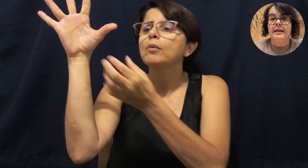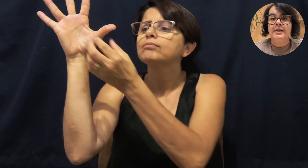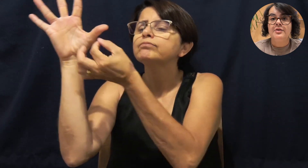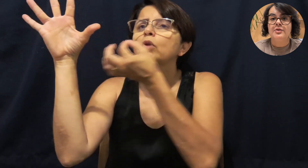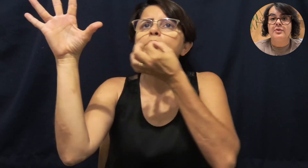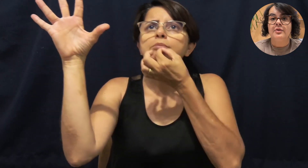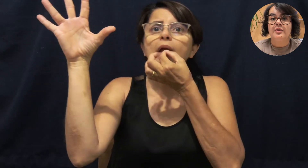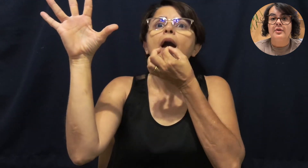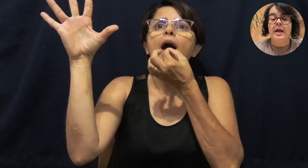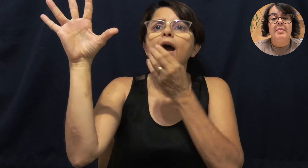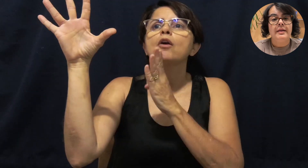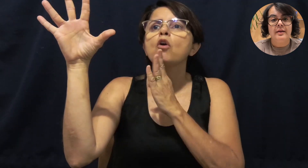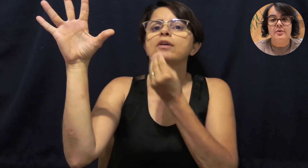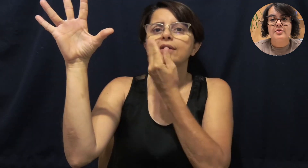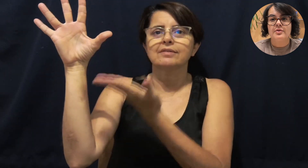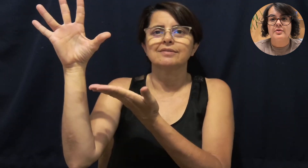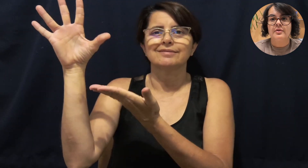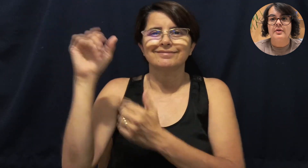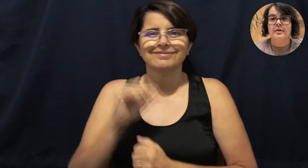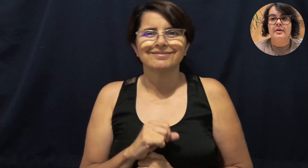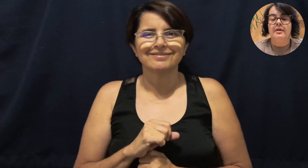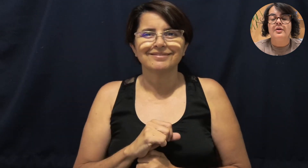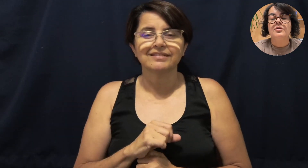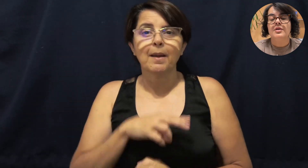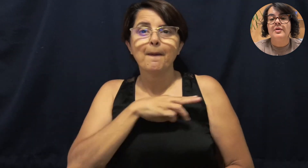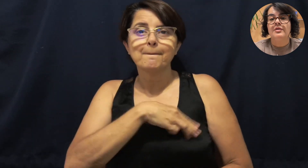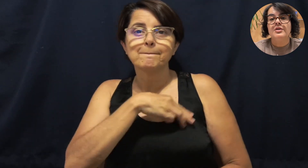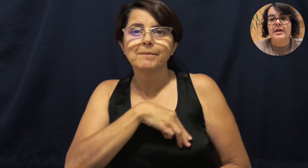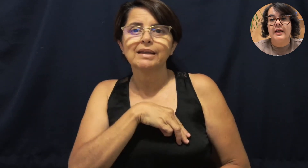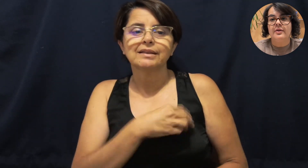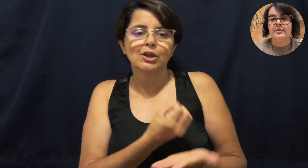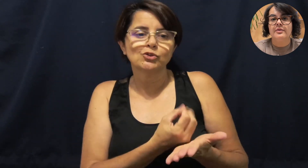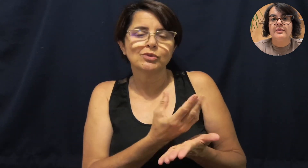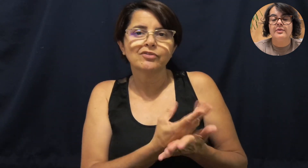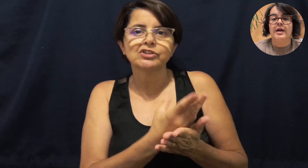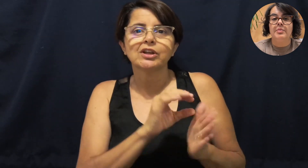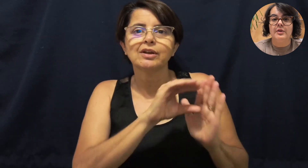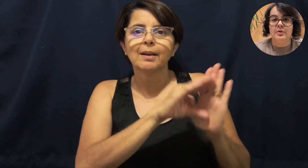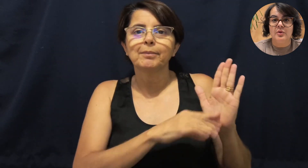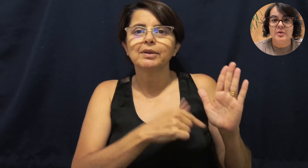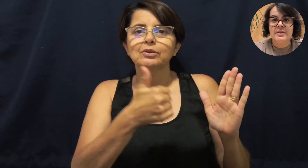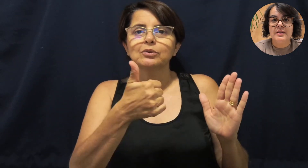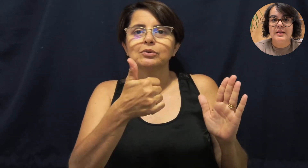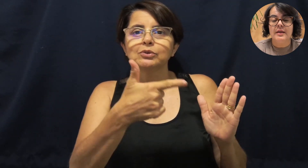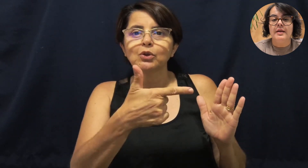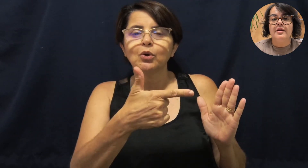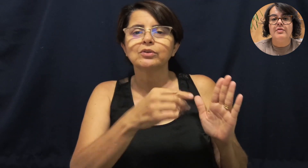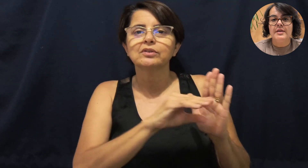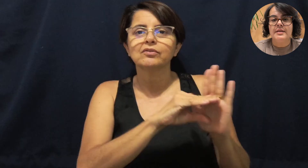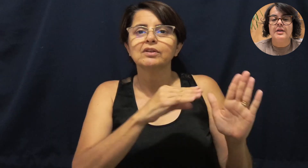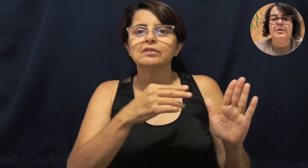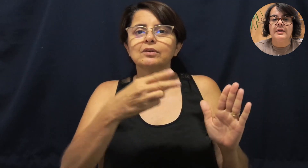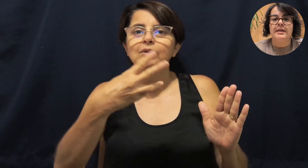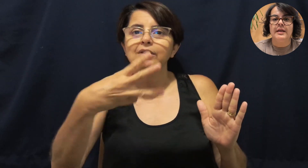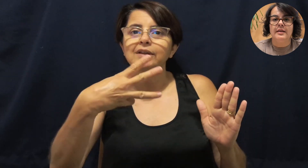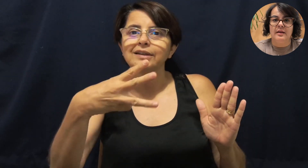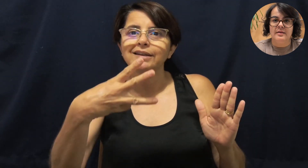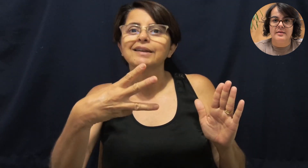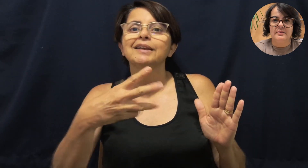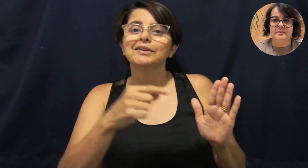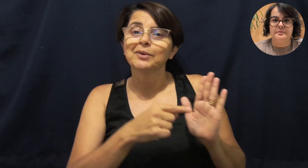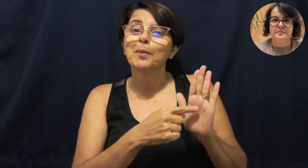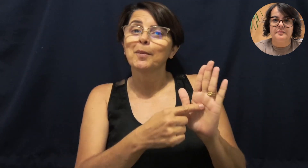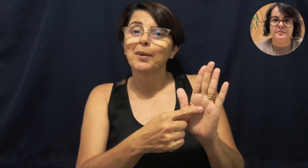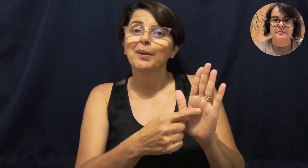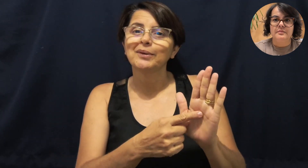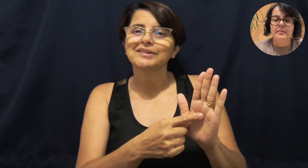retrata isso é Mateus, no seu Evangelho, no capítulo 12, versículo